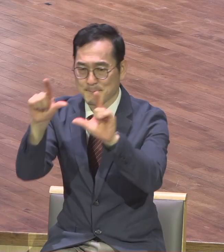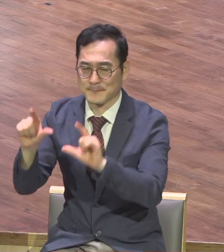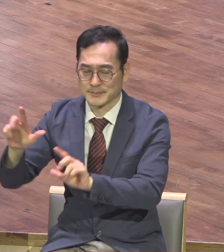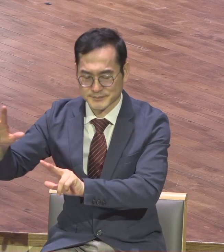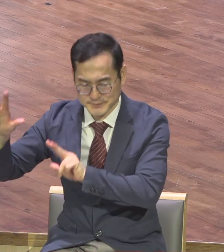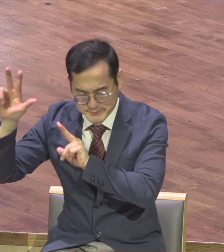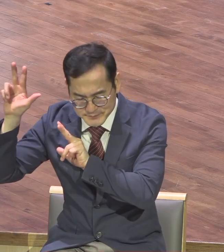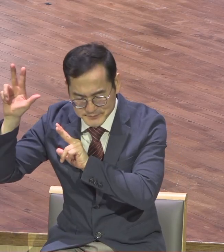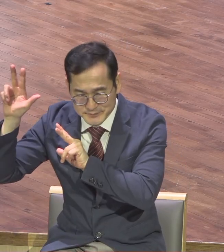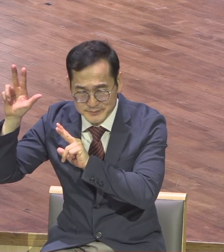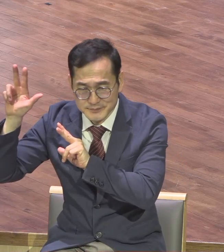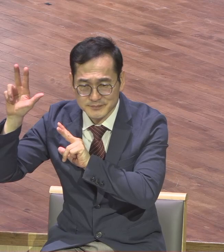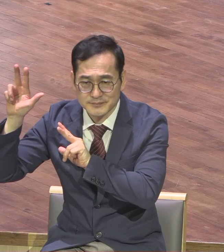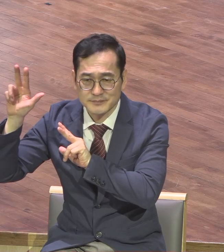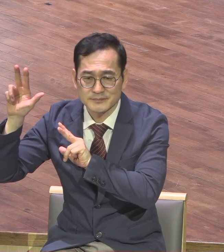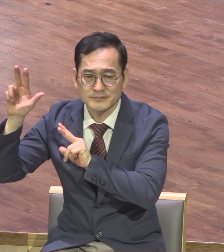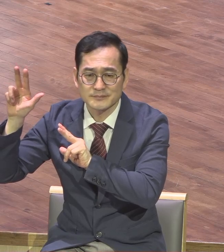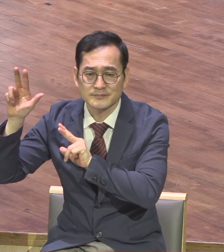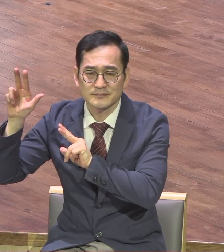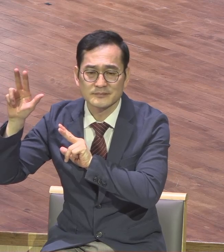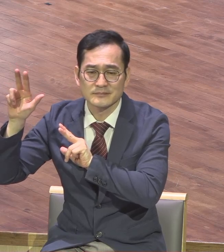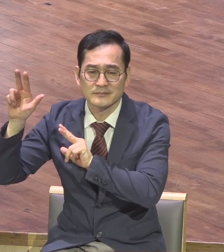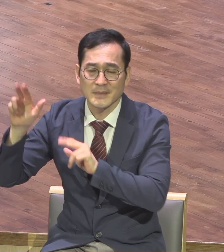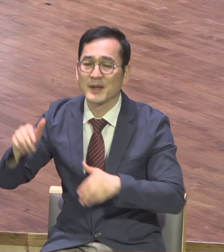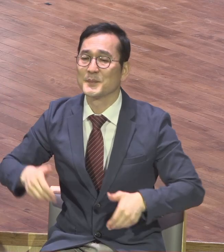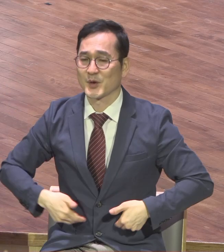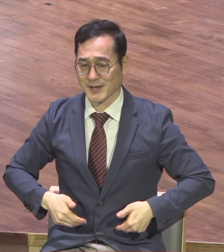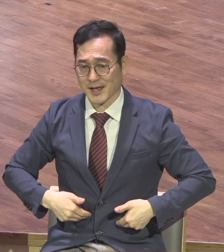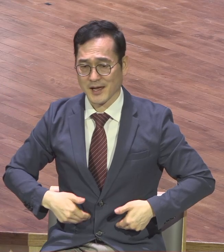된다고 강조를 하고 있어요.